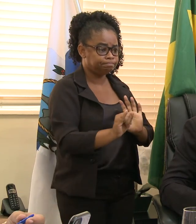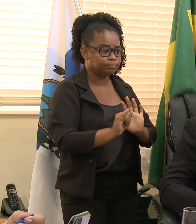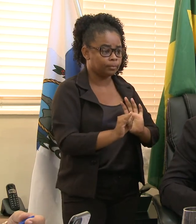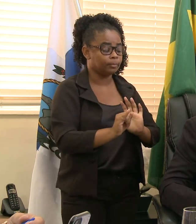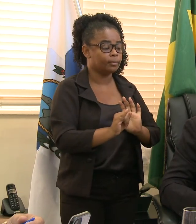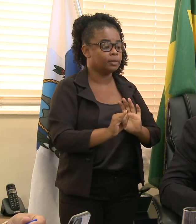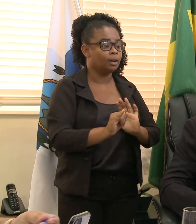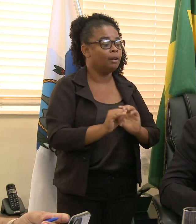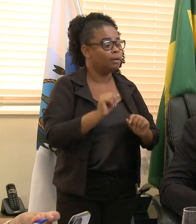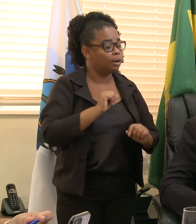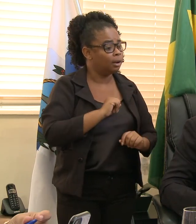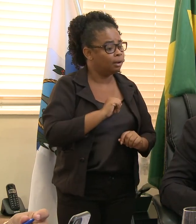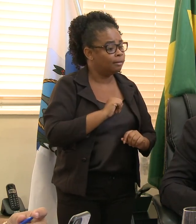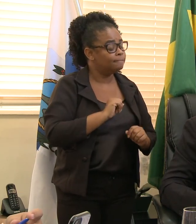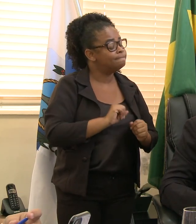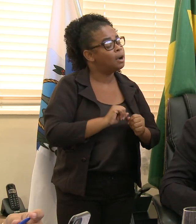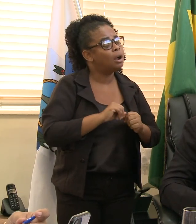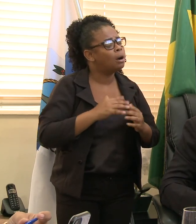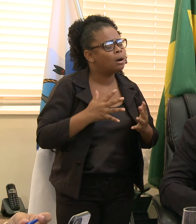ela faz com que